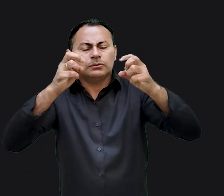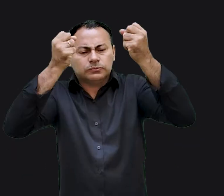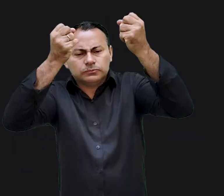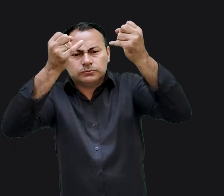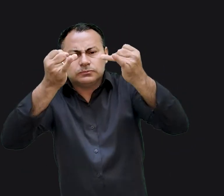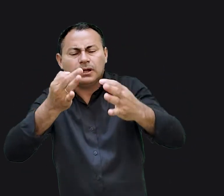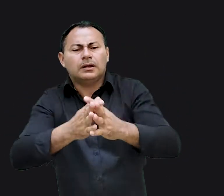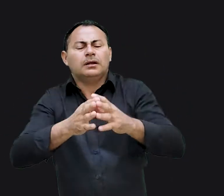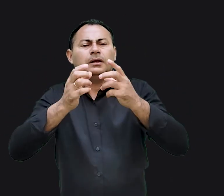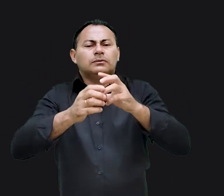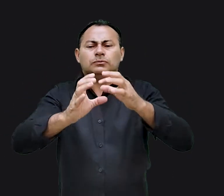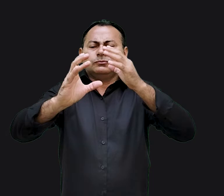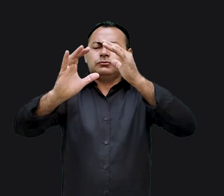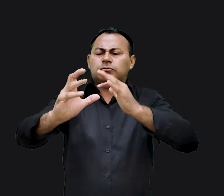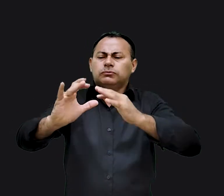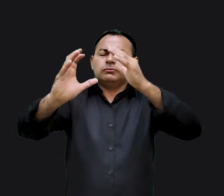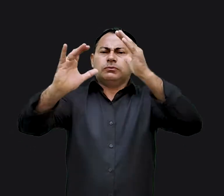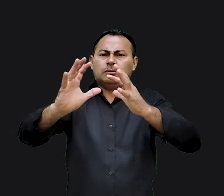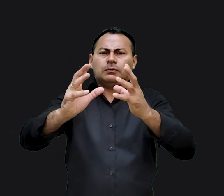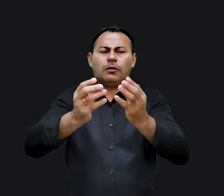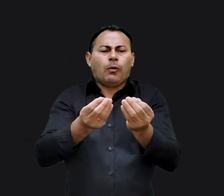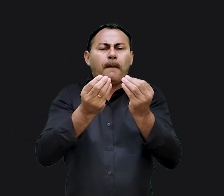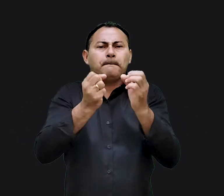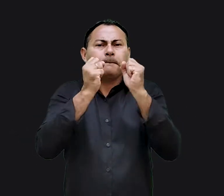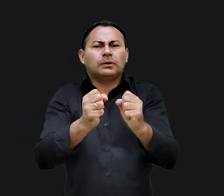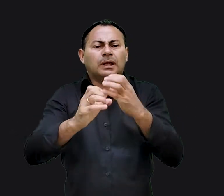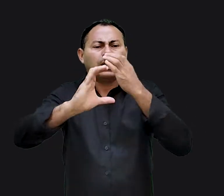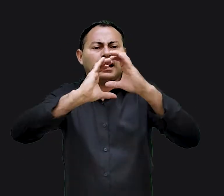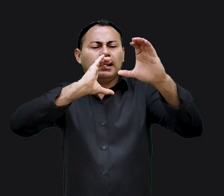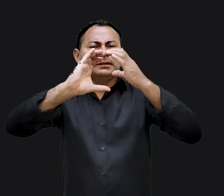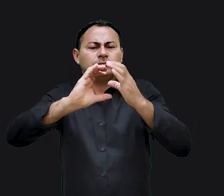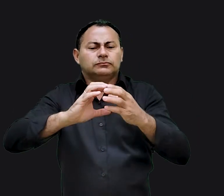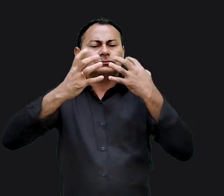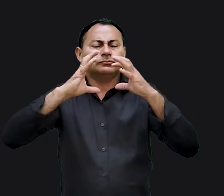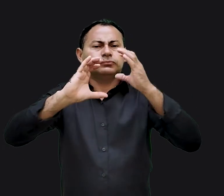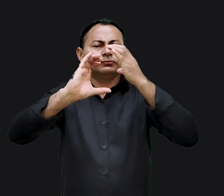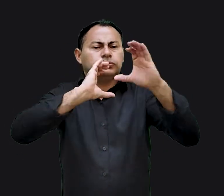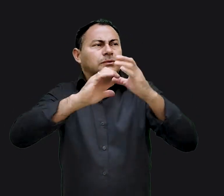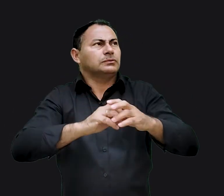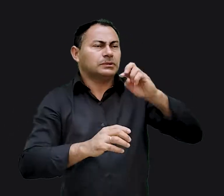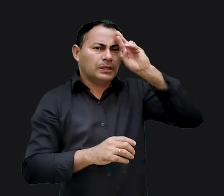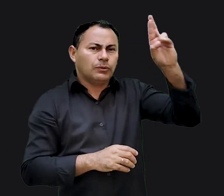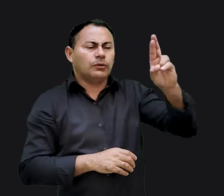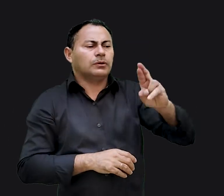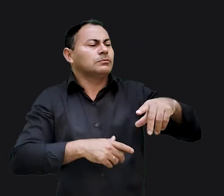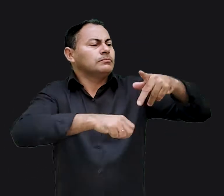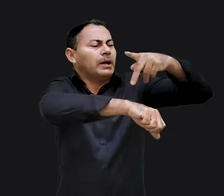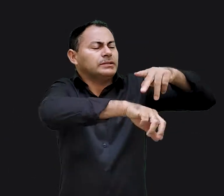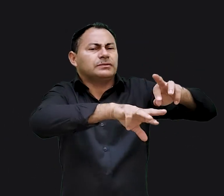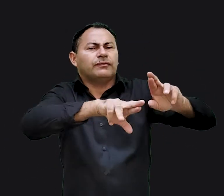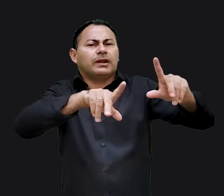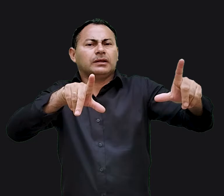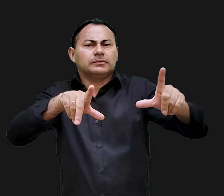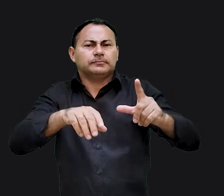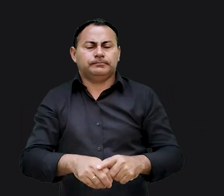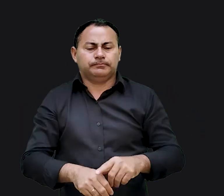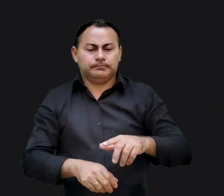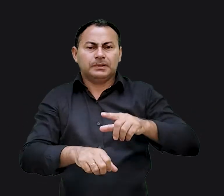nos salgueiros, penduramos as nossas harpas. Como poderíamos cantar as canções do Senhor numa terra estrangeira?